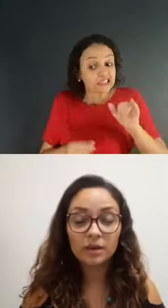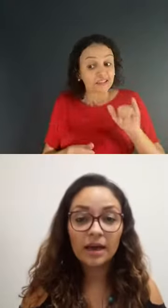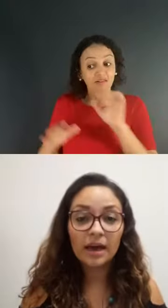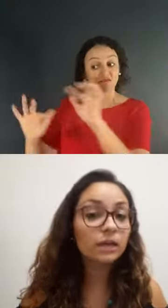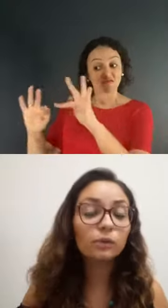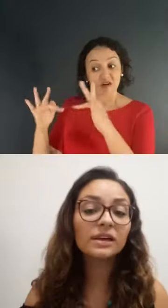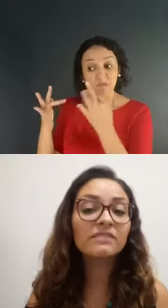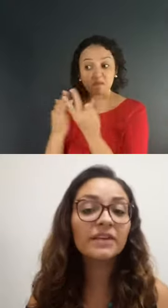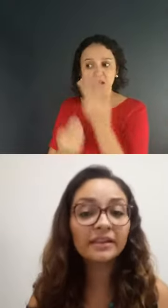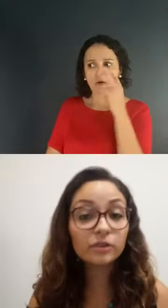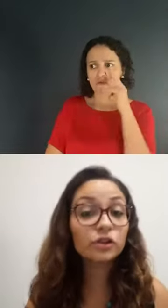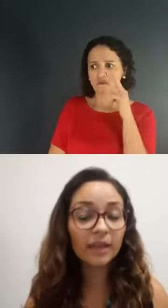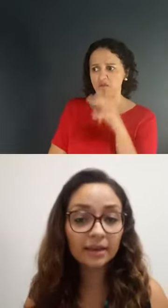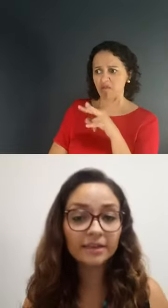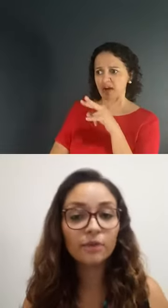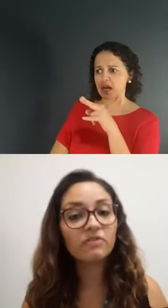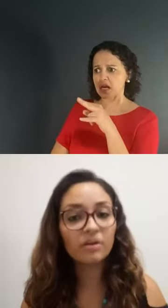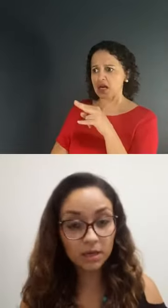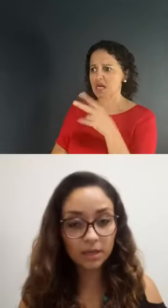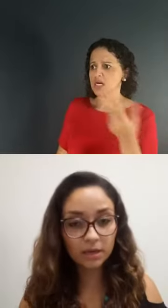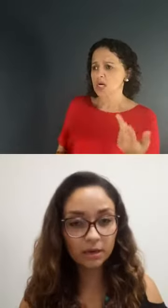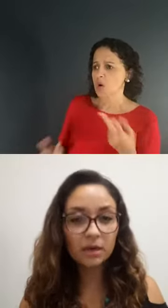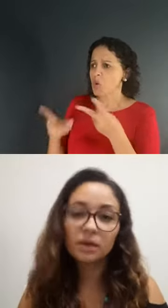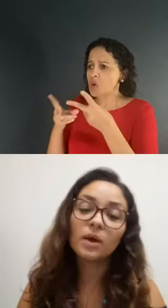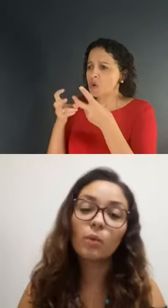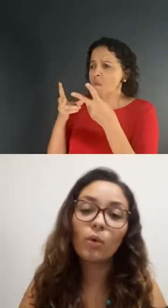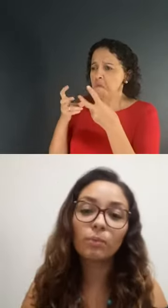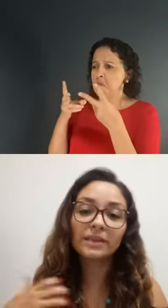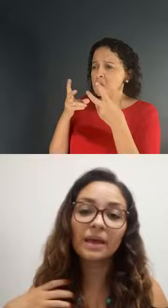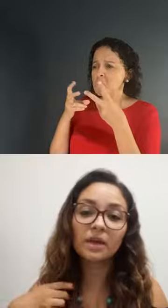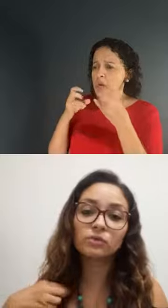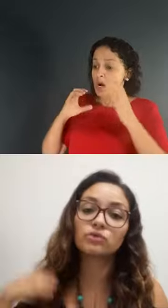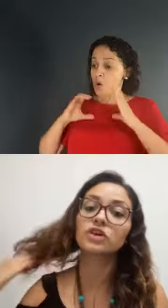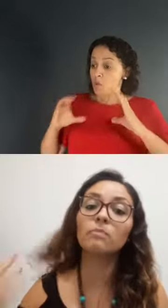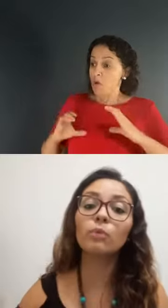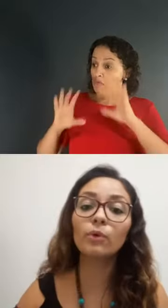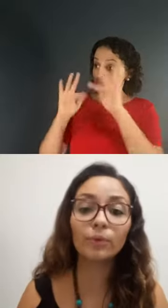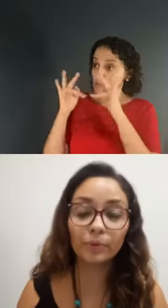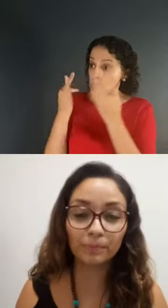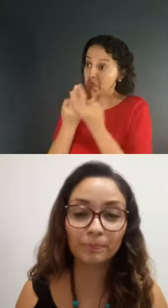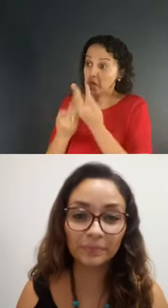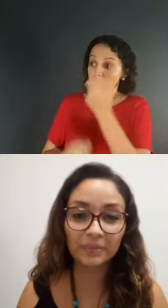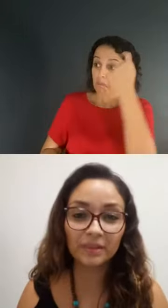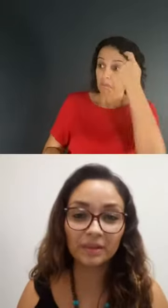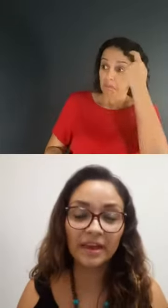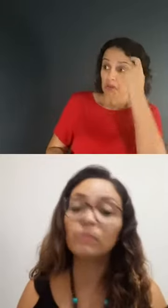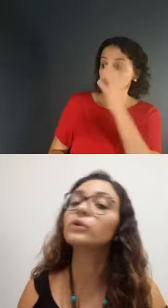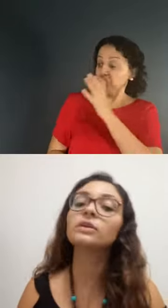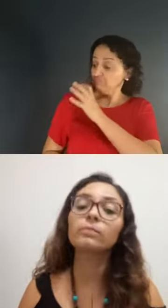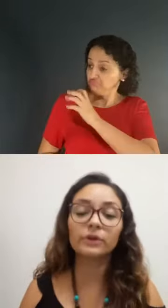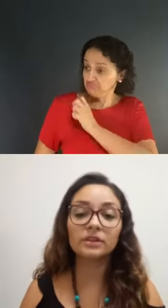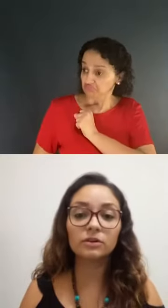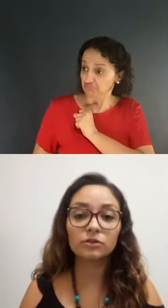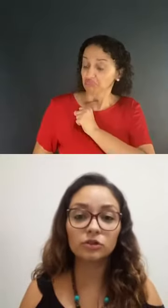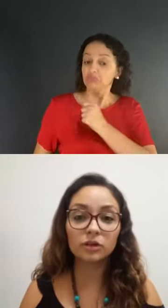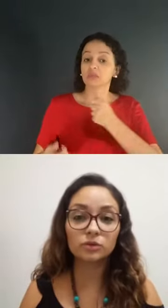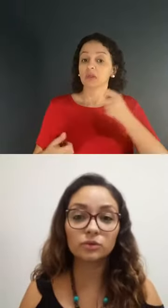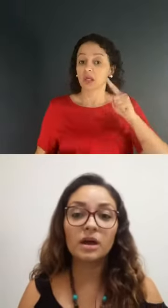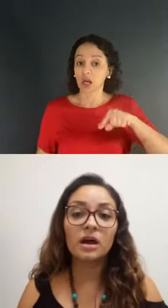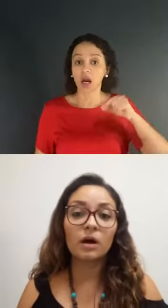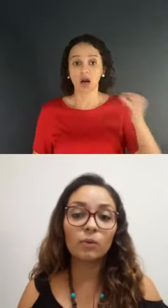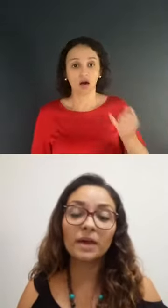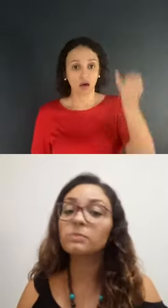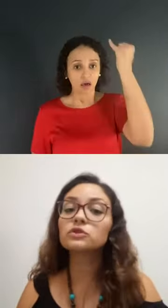verdade, aquilo que ela vai acreditar que é uma família, que é um comportamento de amor, é muito importante